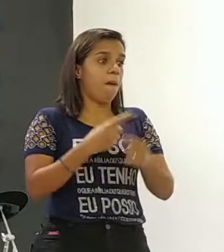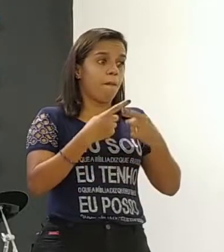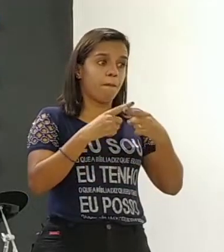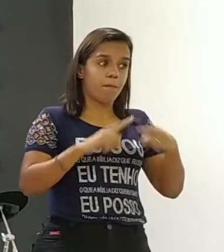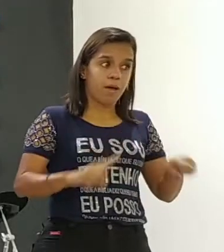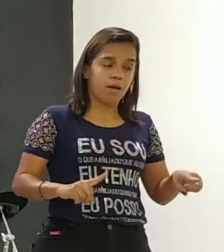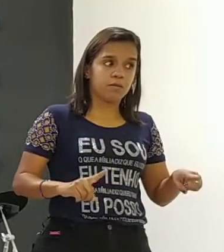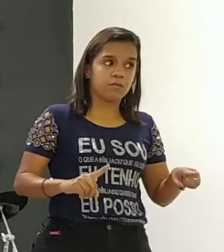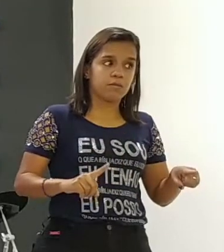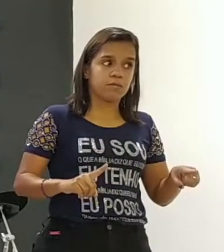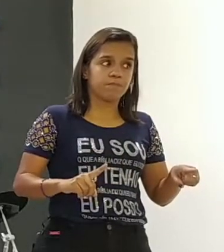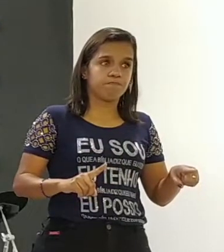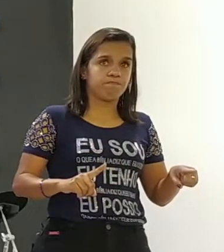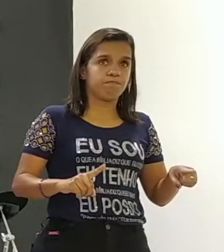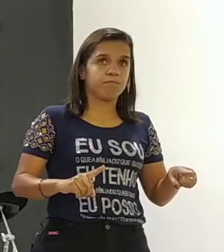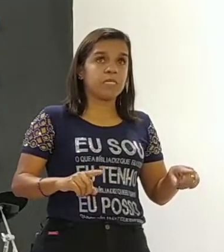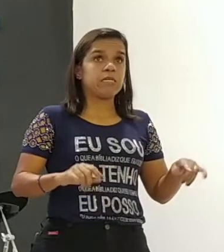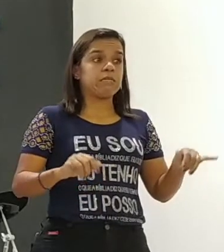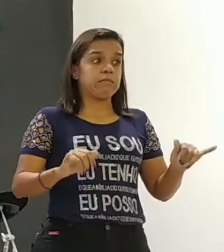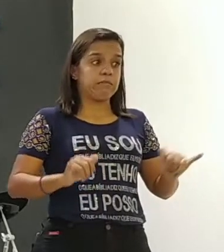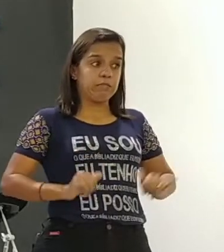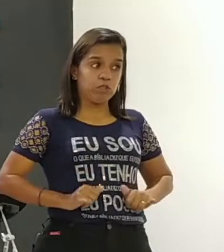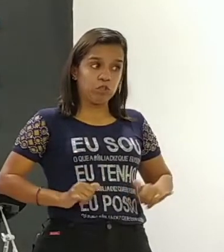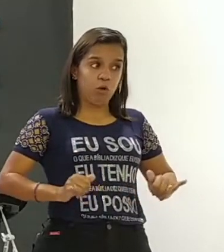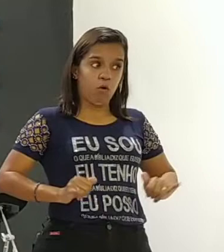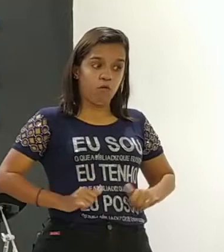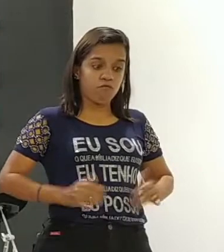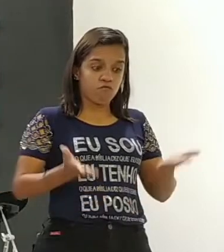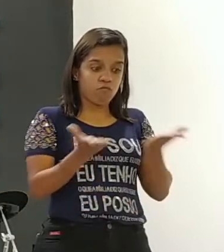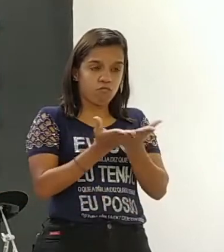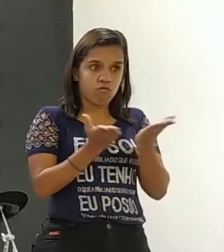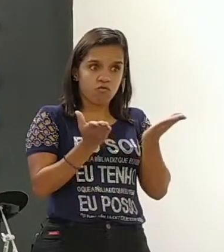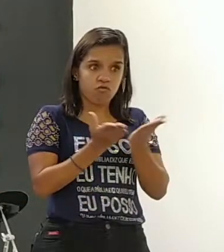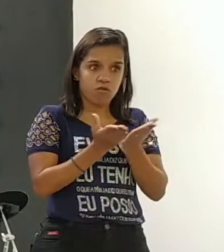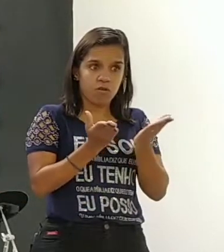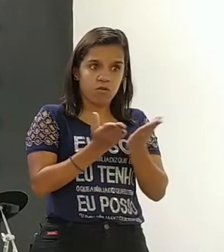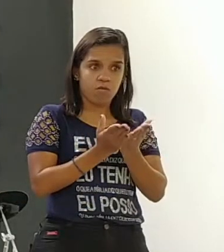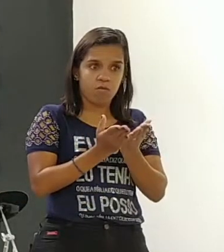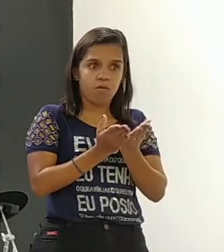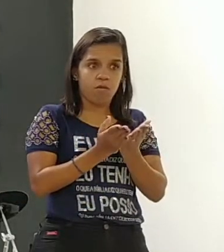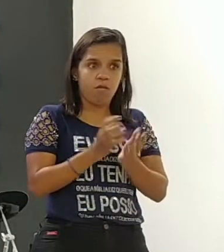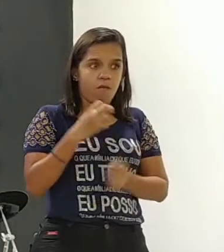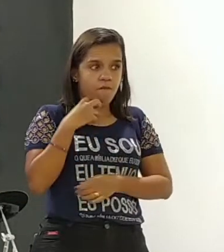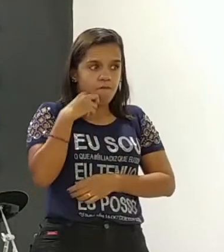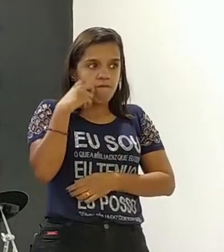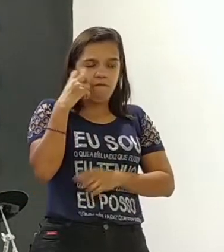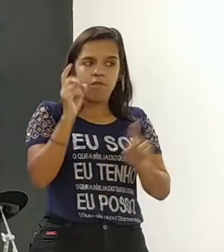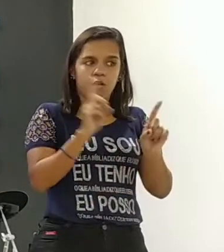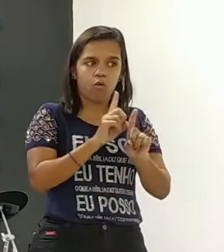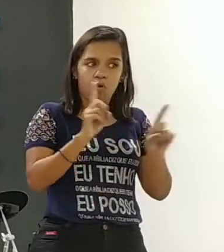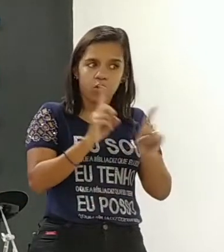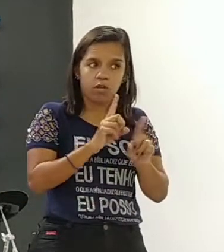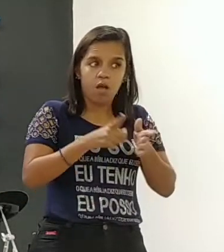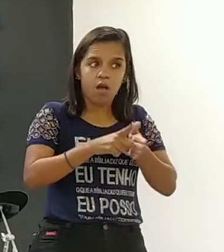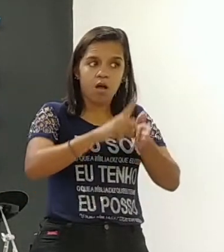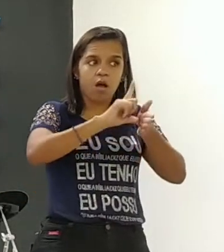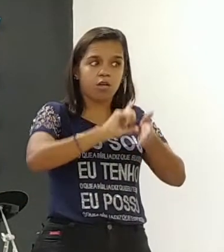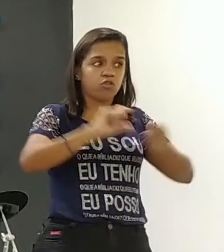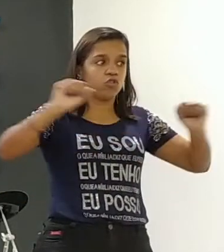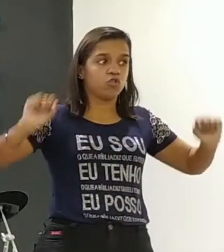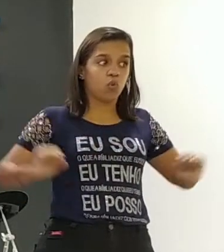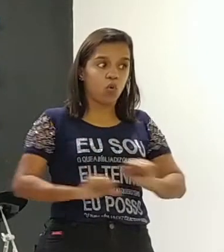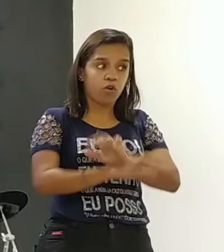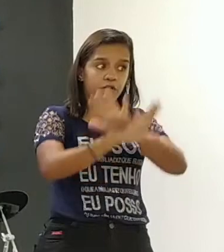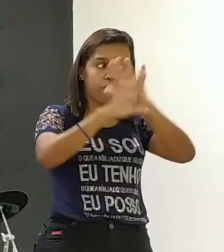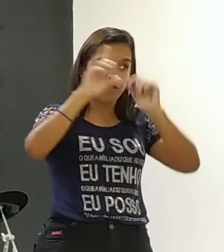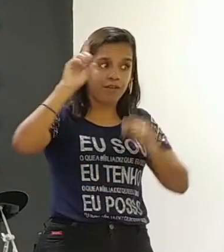Mas, se padece como cristão, não se envergonhe, antes